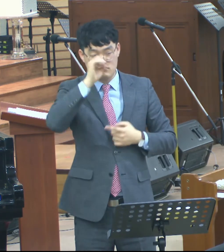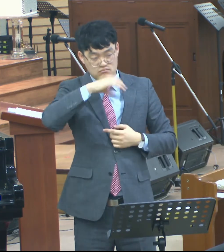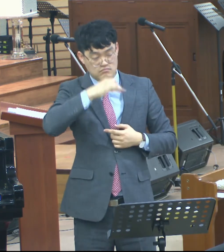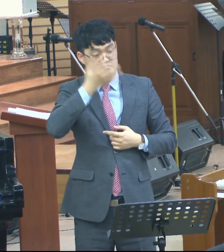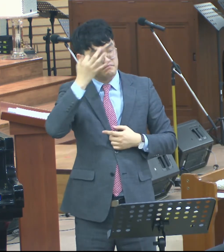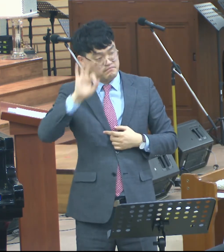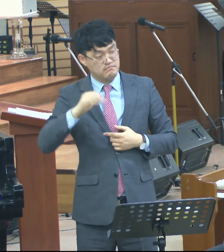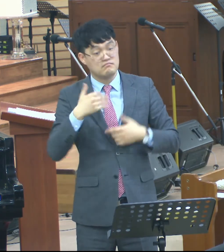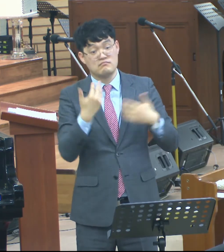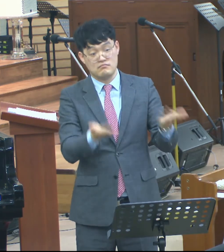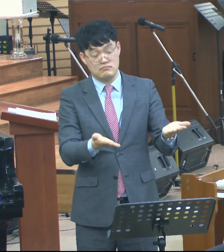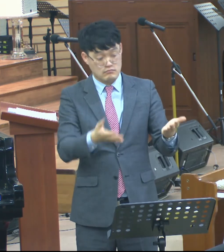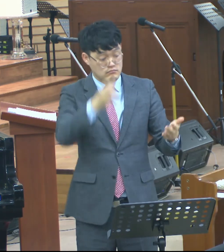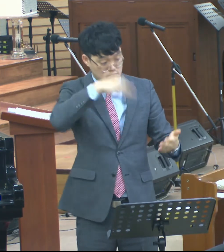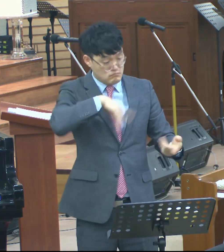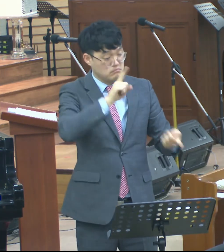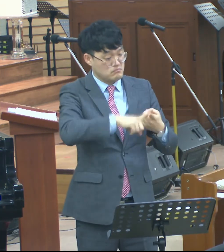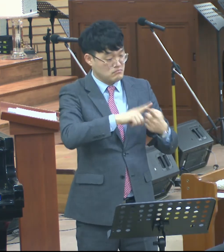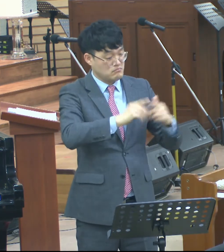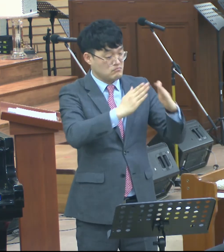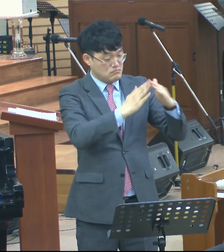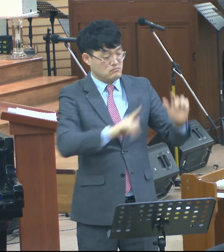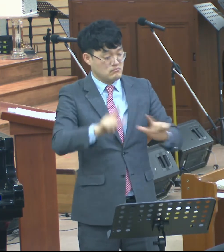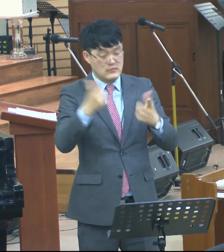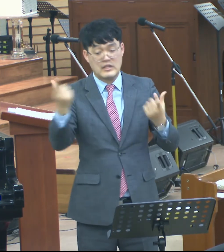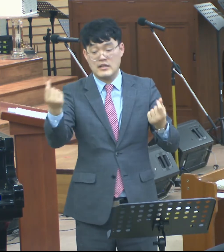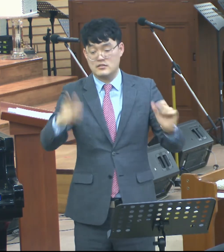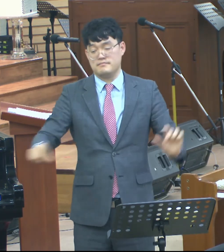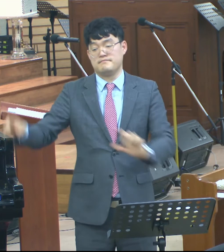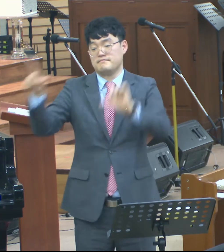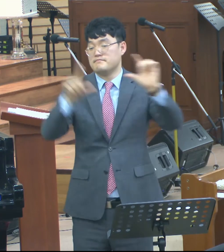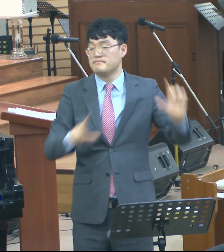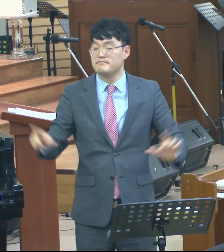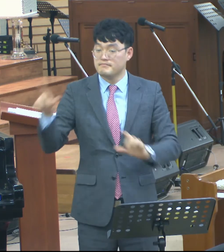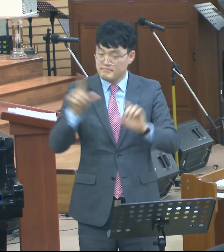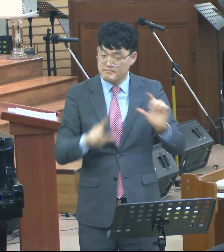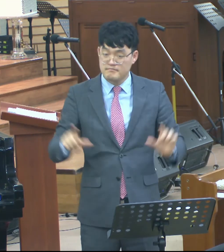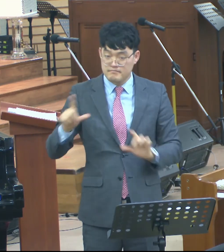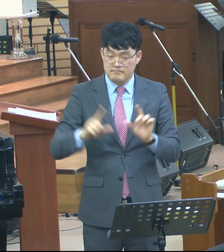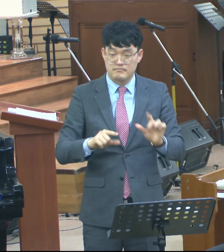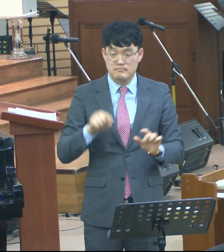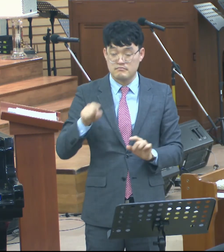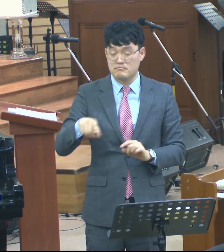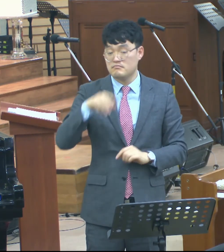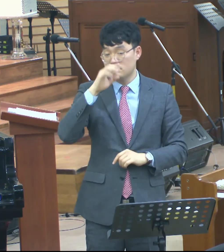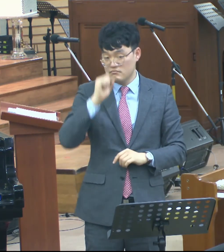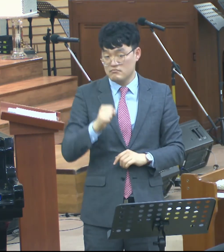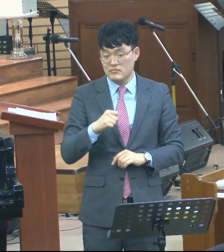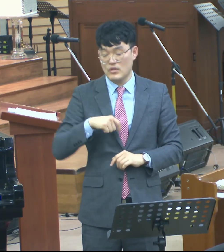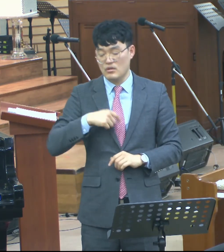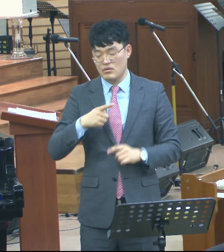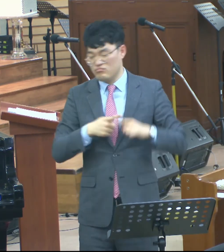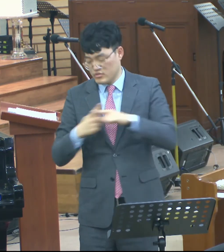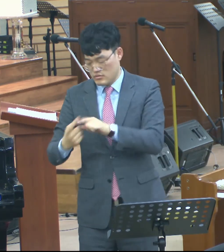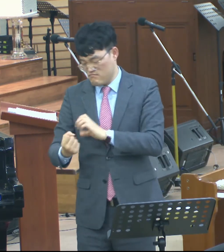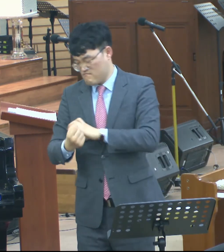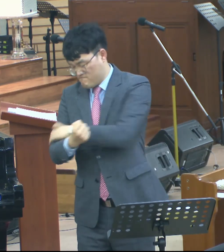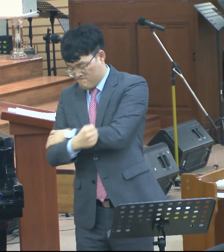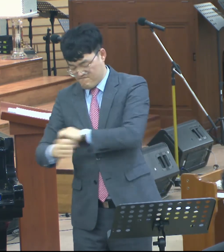그 사람은 거기 사는 거예요. 같이 사는 거예요. 그것이 좋은 사회예요. 오늘도